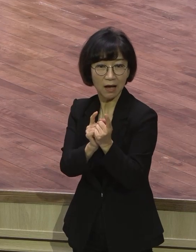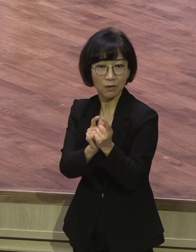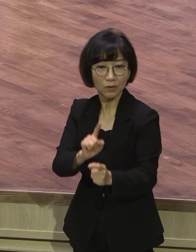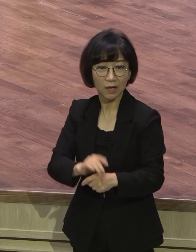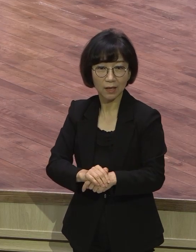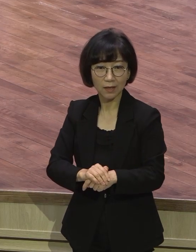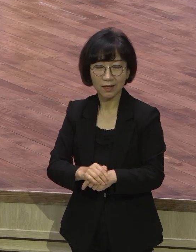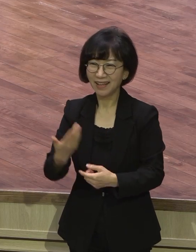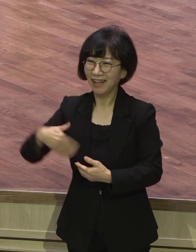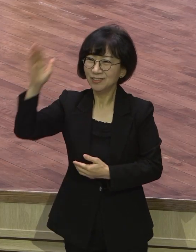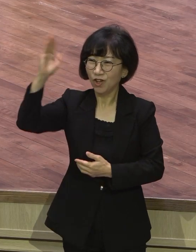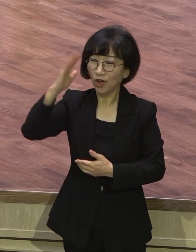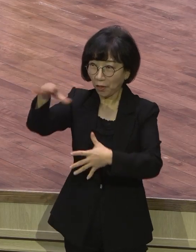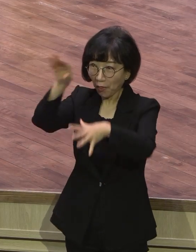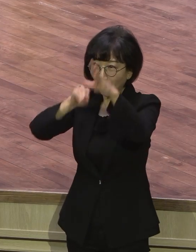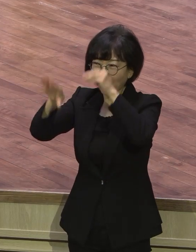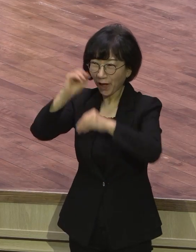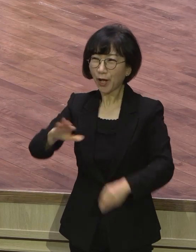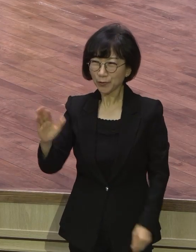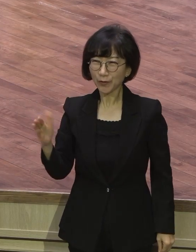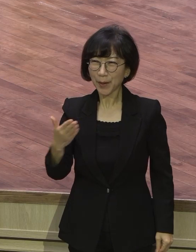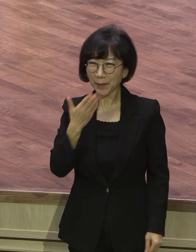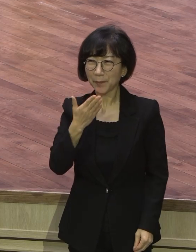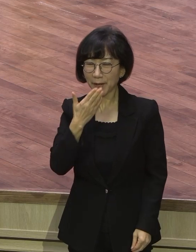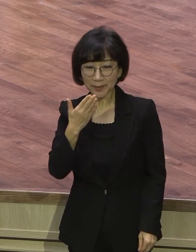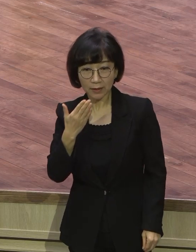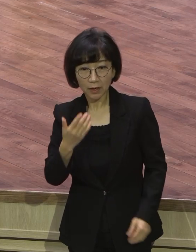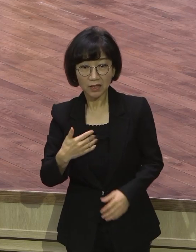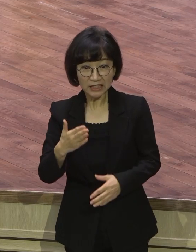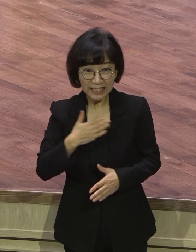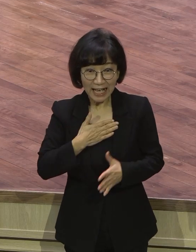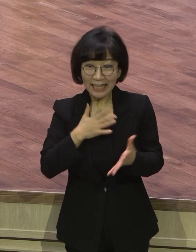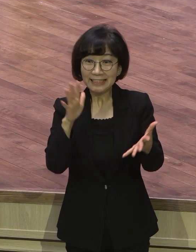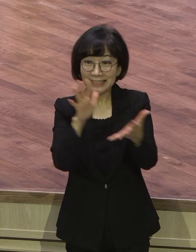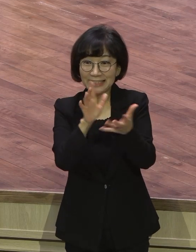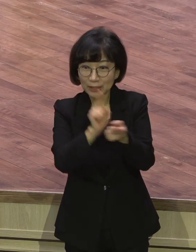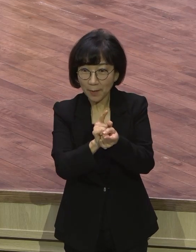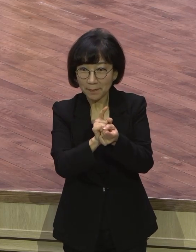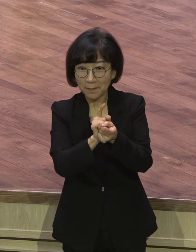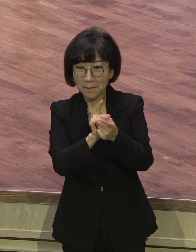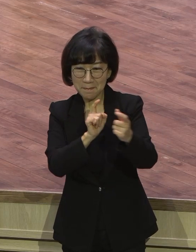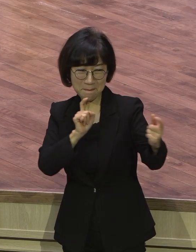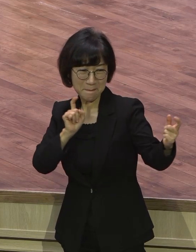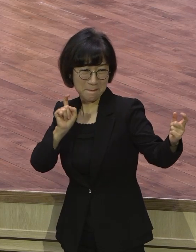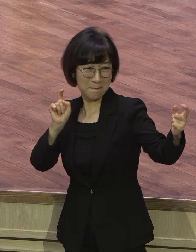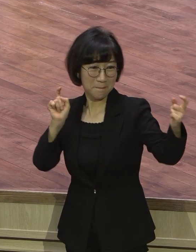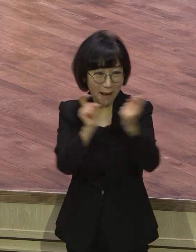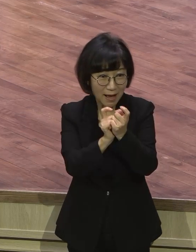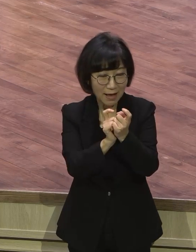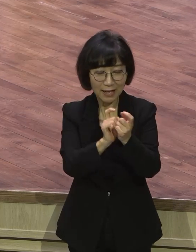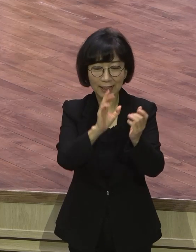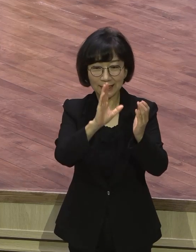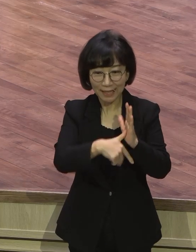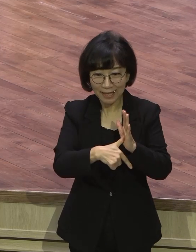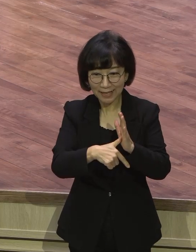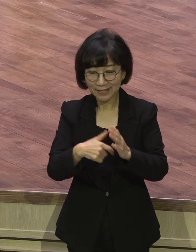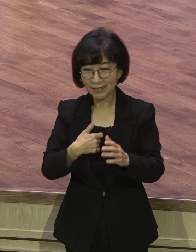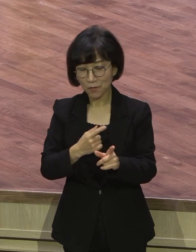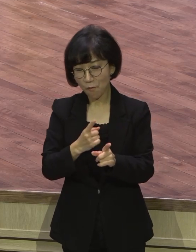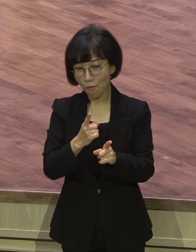이 말씀을